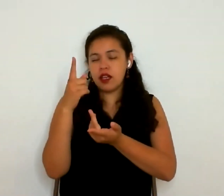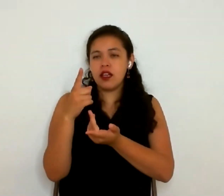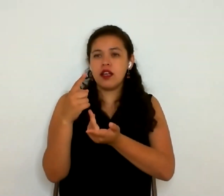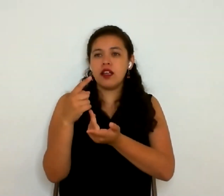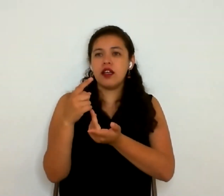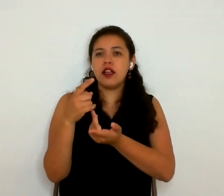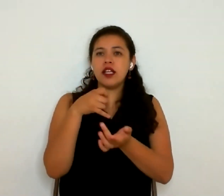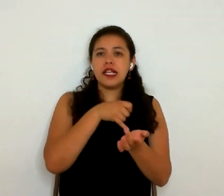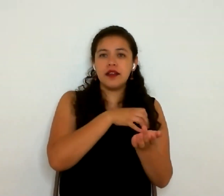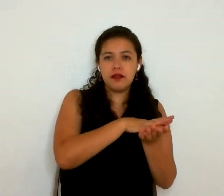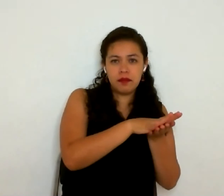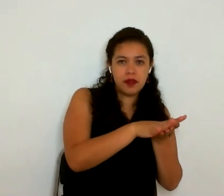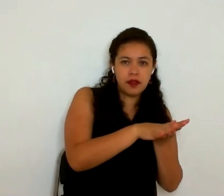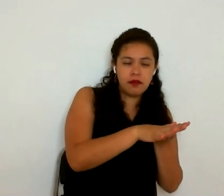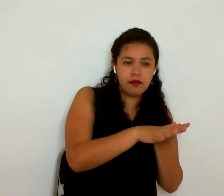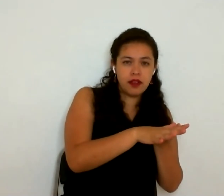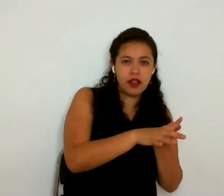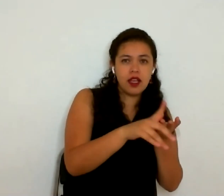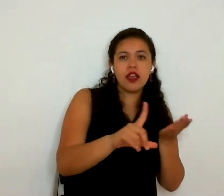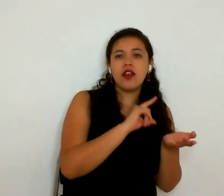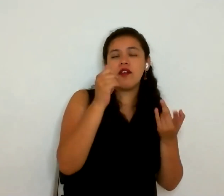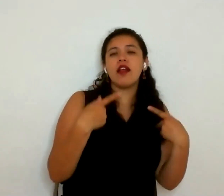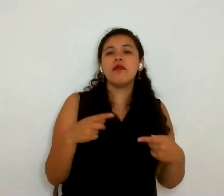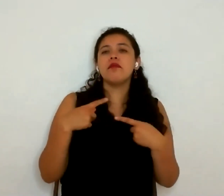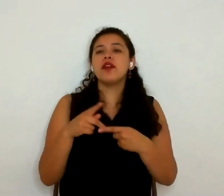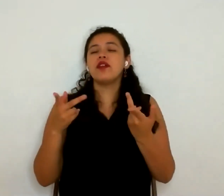imprime este integral expediente del paciente